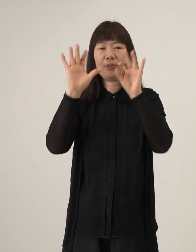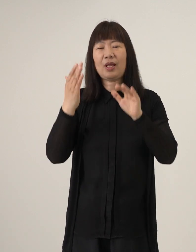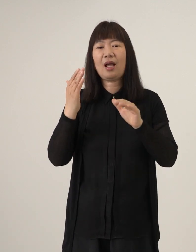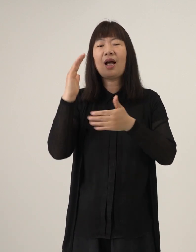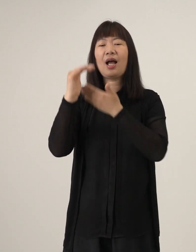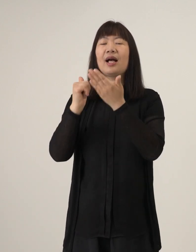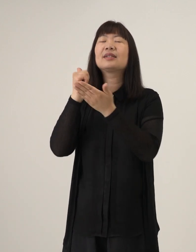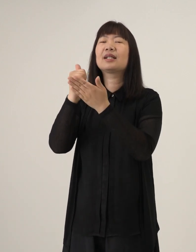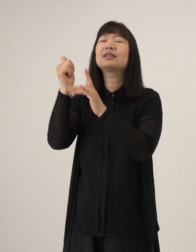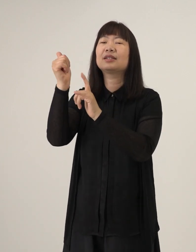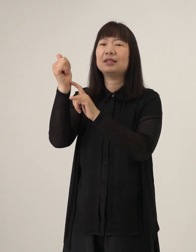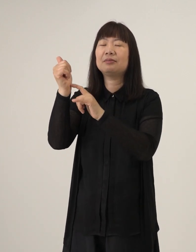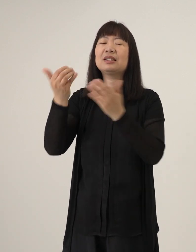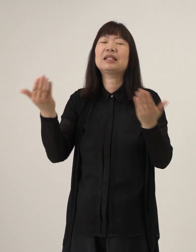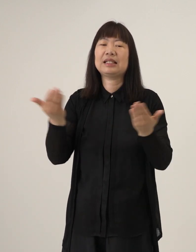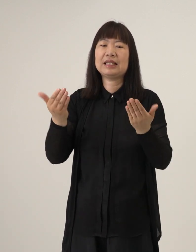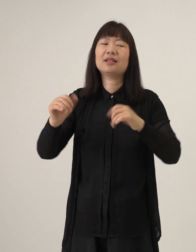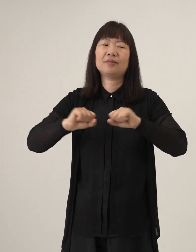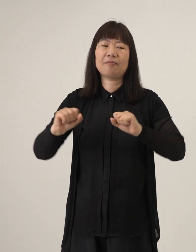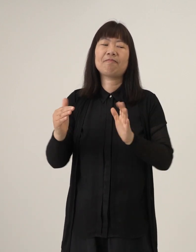하나님이 하신 일이었구나.